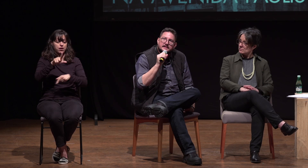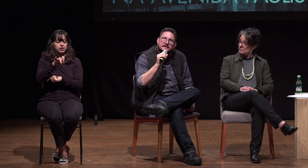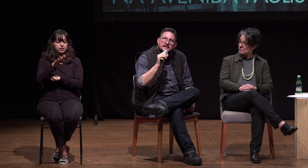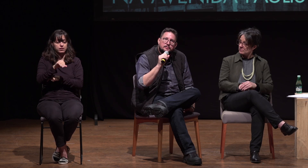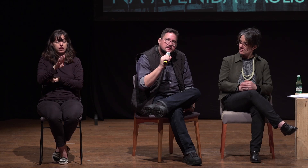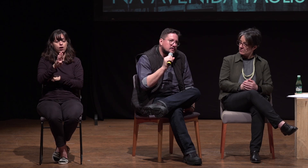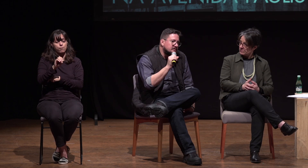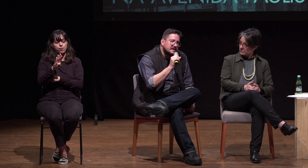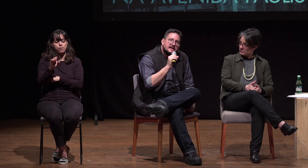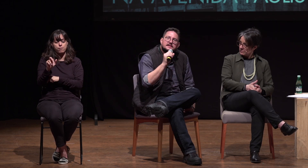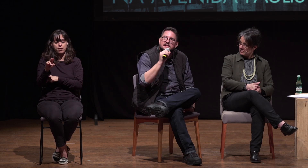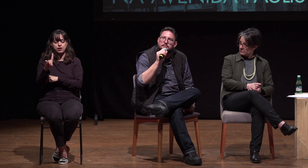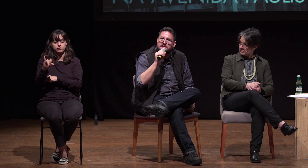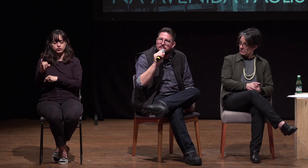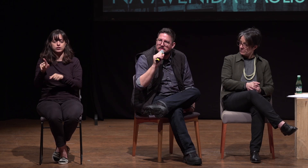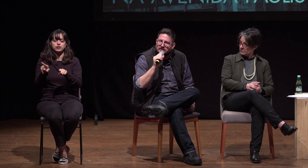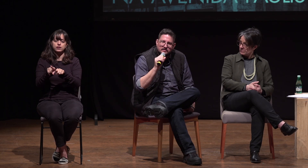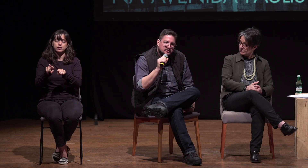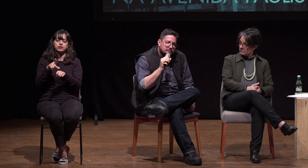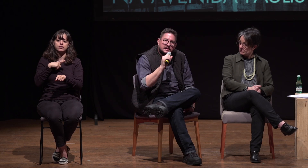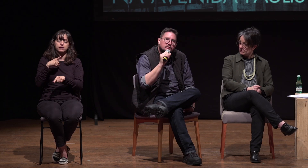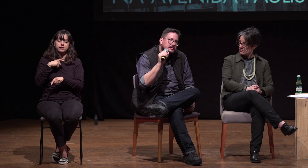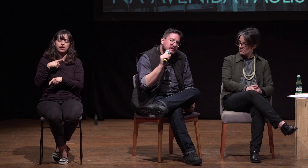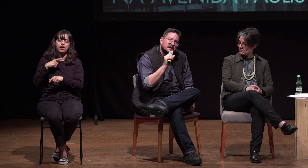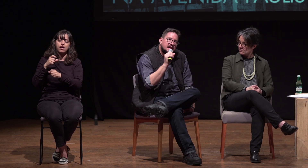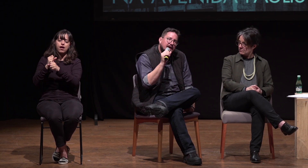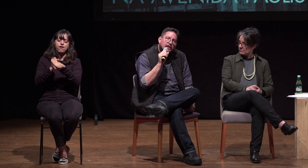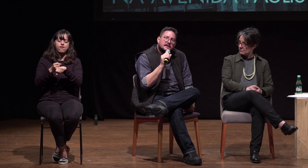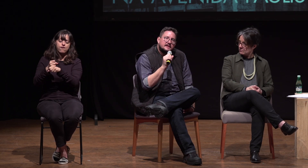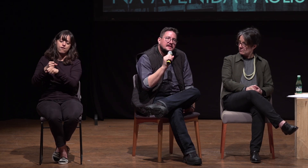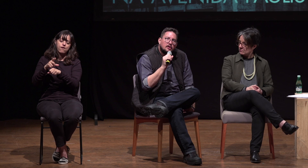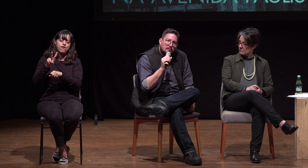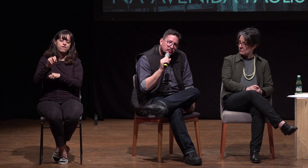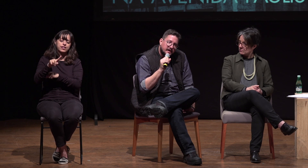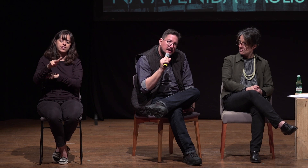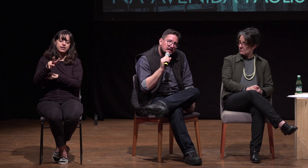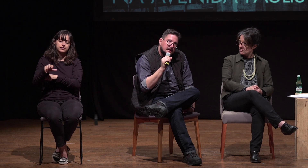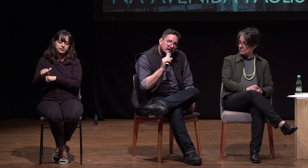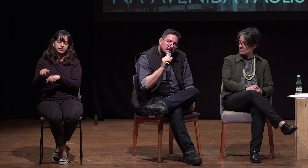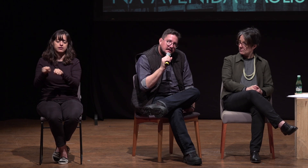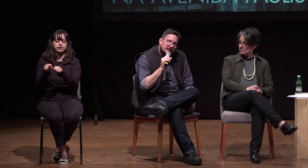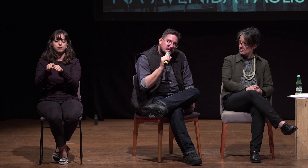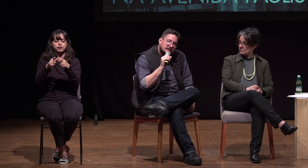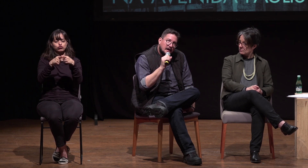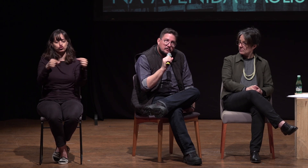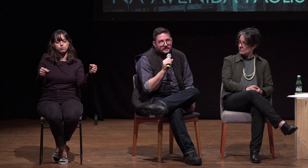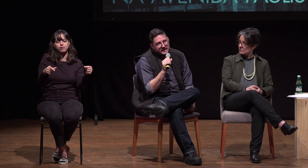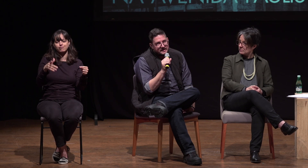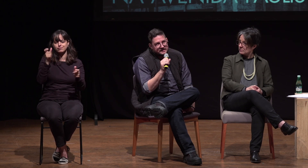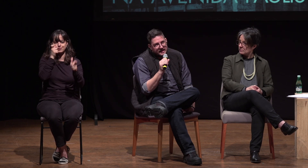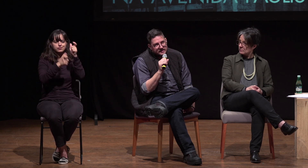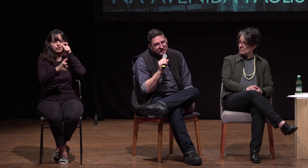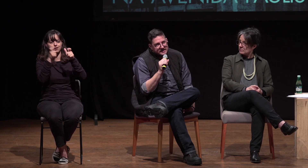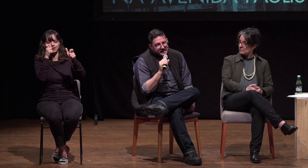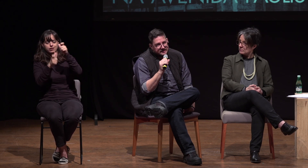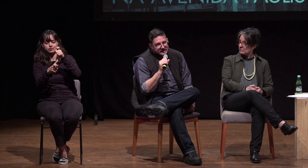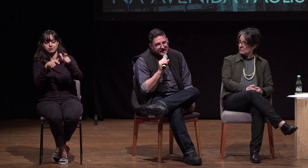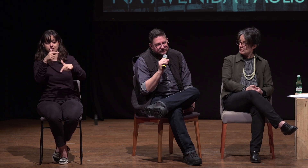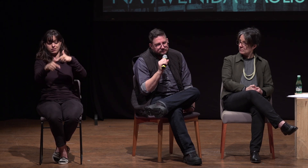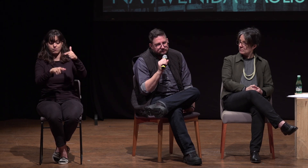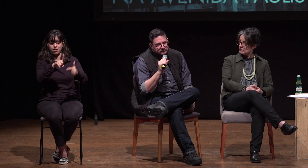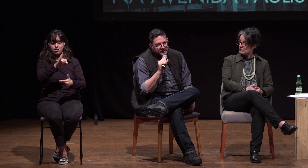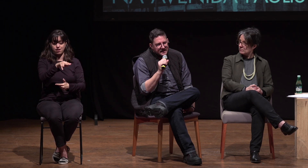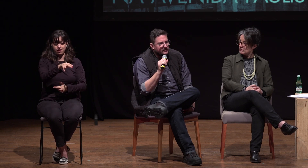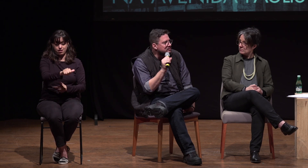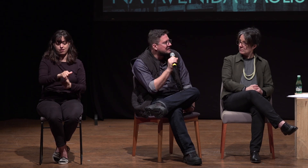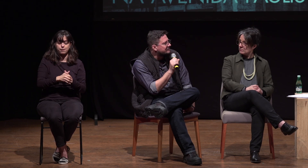Quer dizer, tem exposição em Veneza, tem exposição no Japão, ou seja, há um interesse enorme por ela. E talvez haja uma